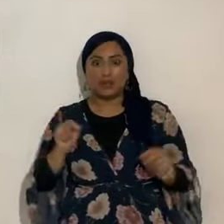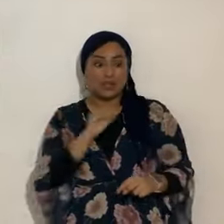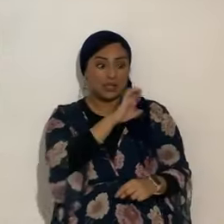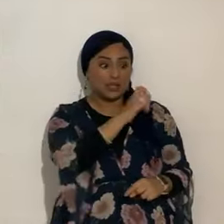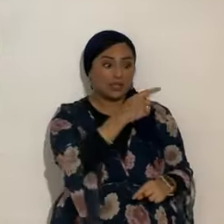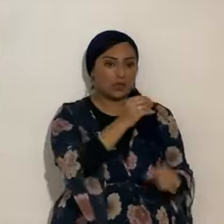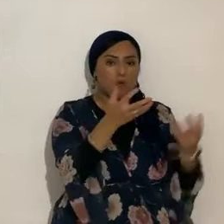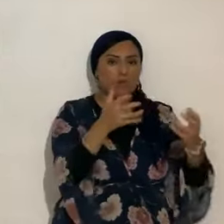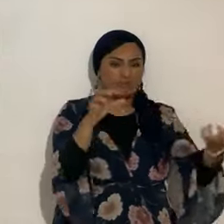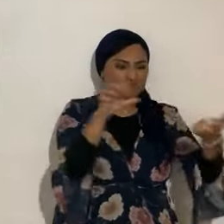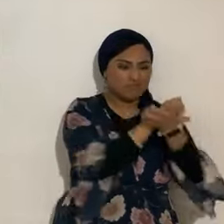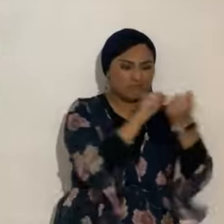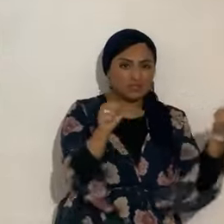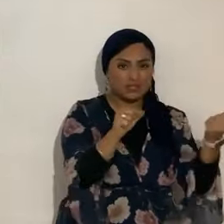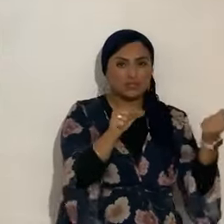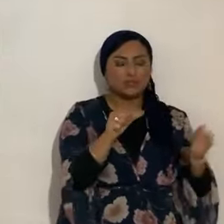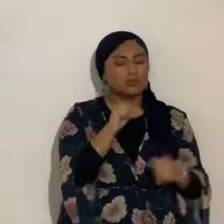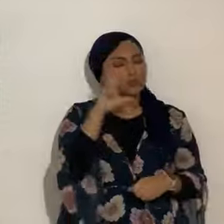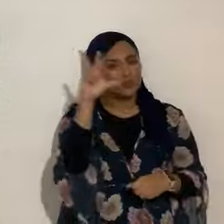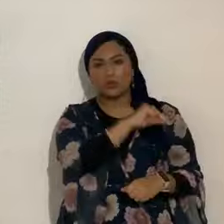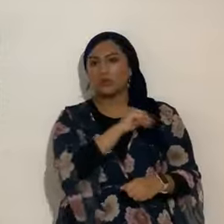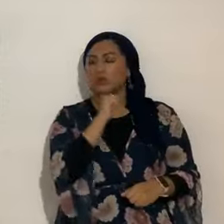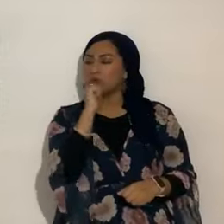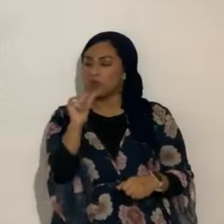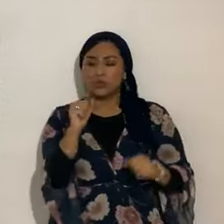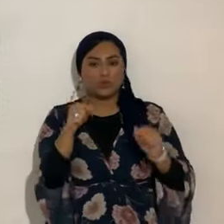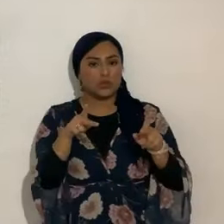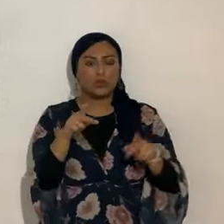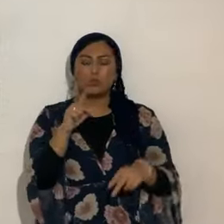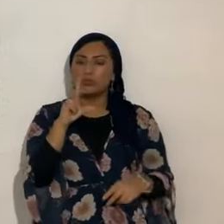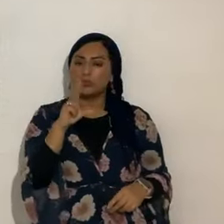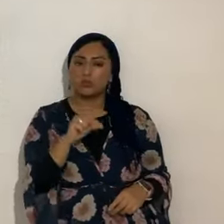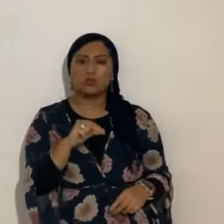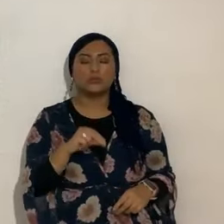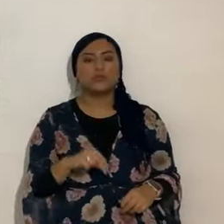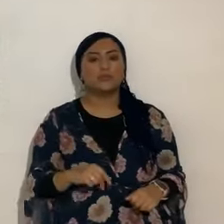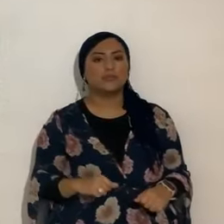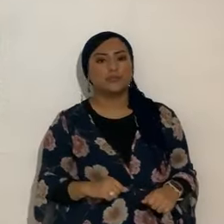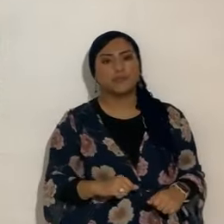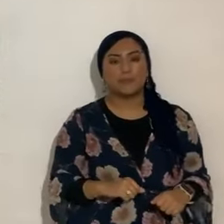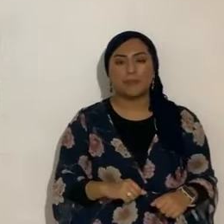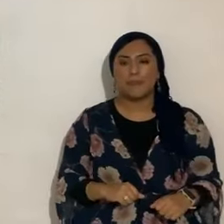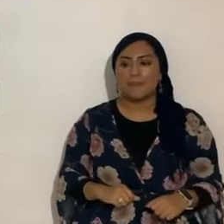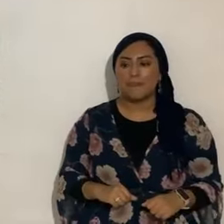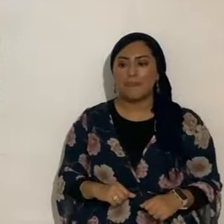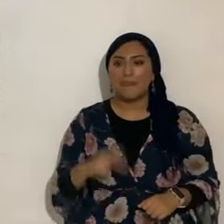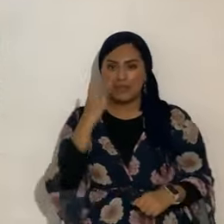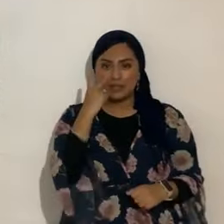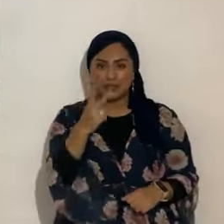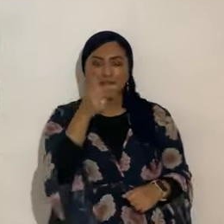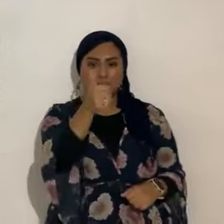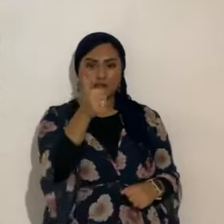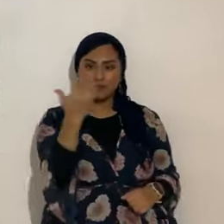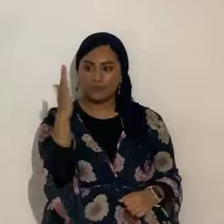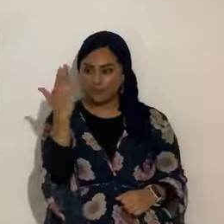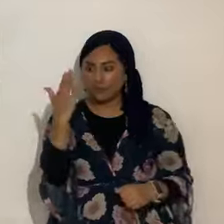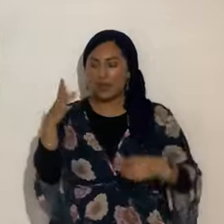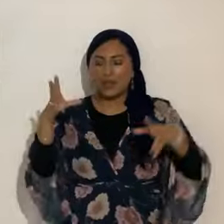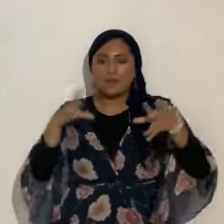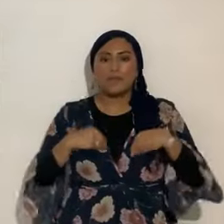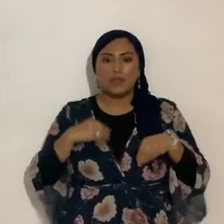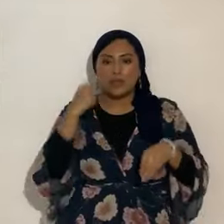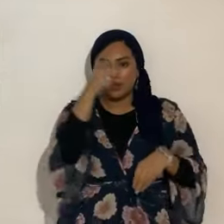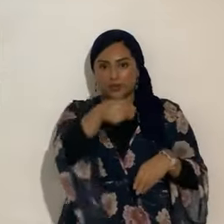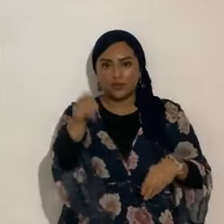quiere destruirte. No te dejes. No te dejes. Mírate en un espejo y acéptate como